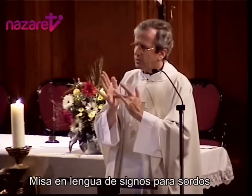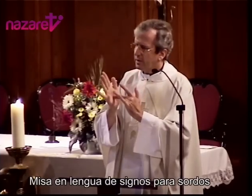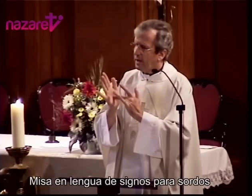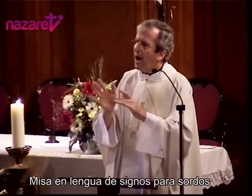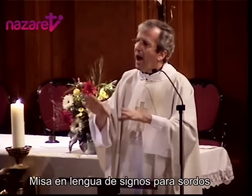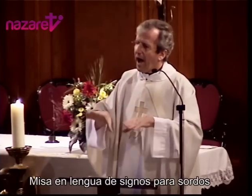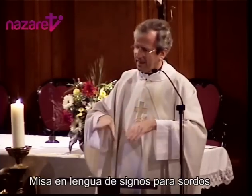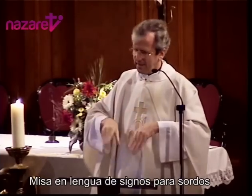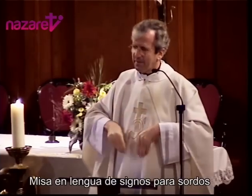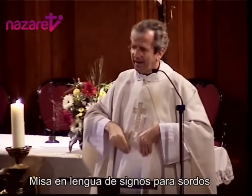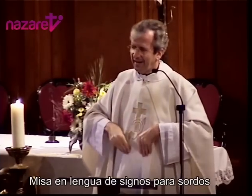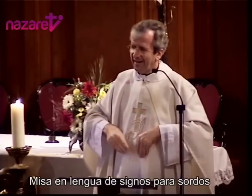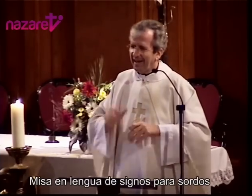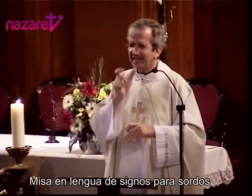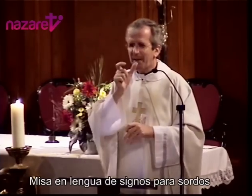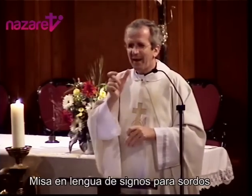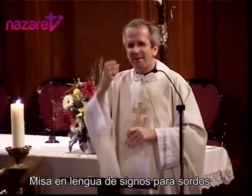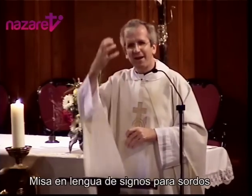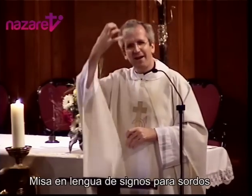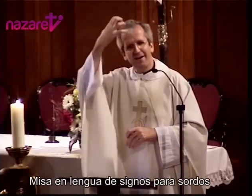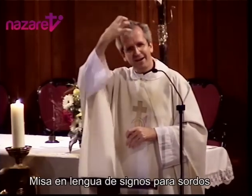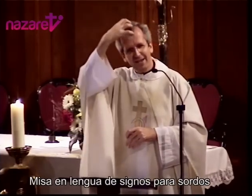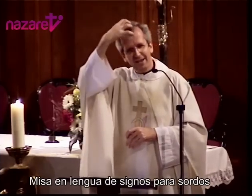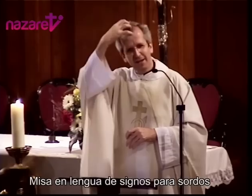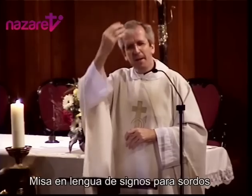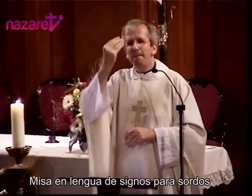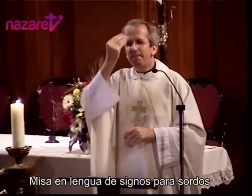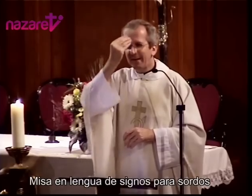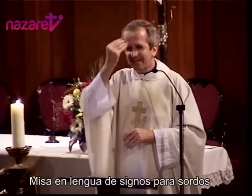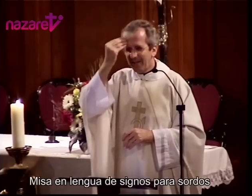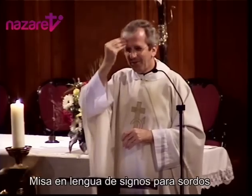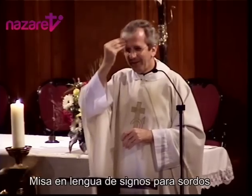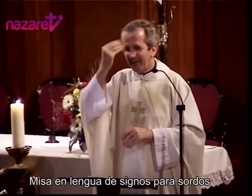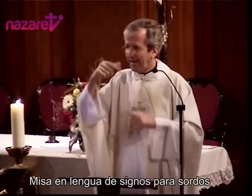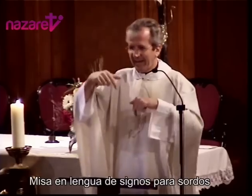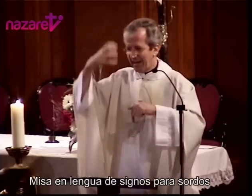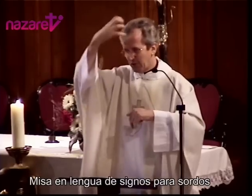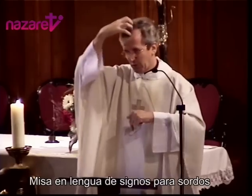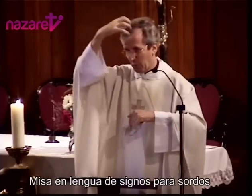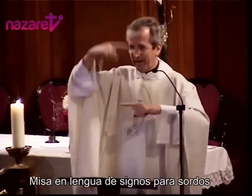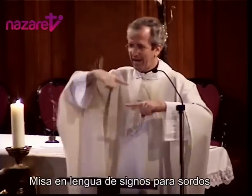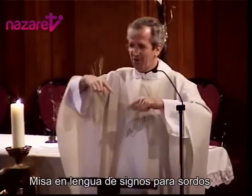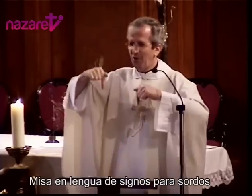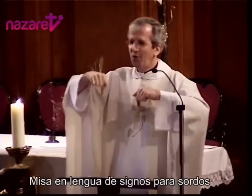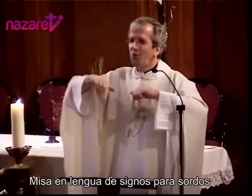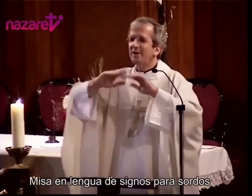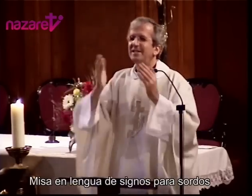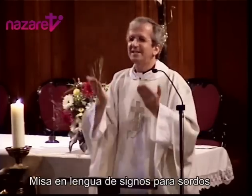acepta esa palabra rey pensando en que su reino no es de este